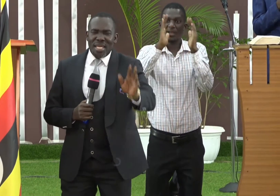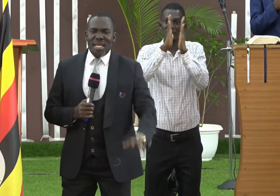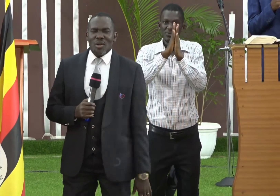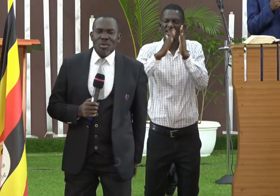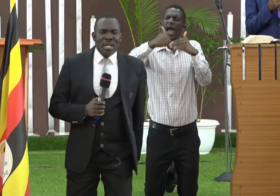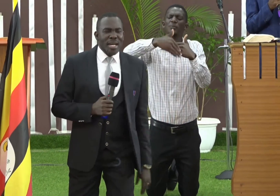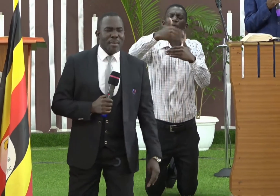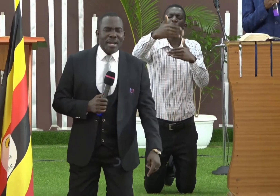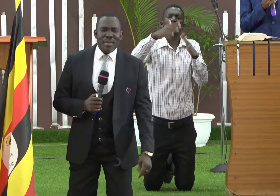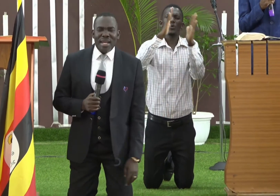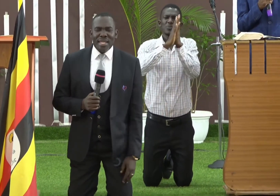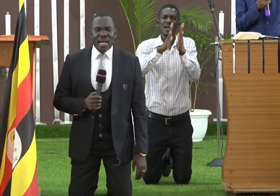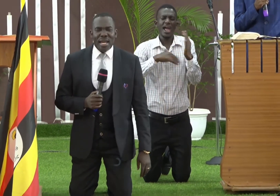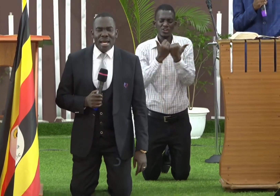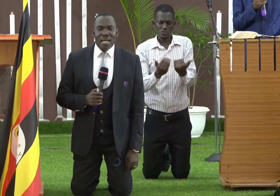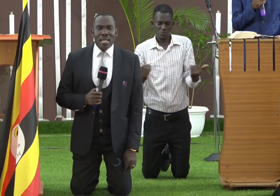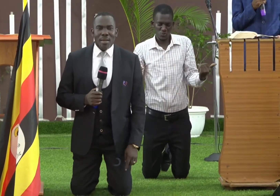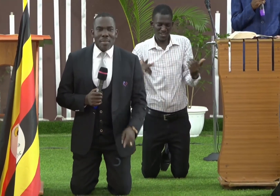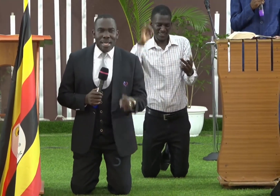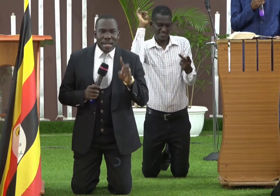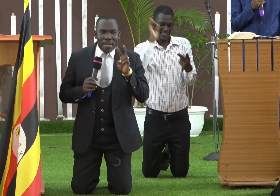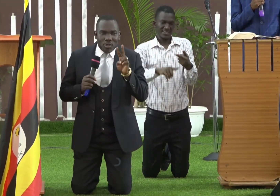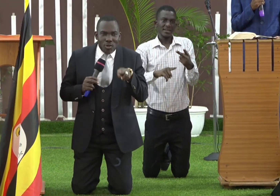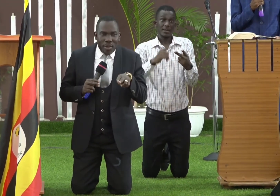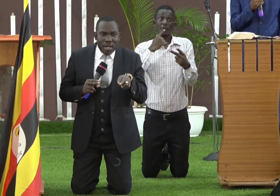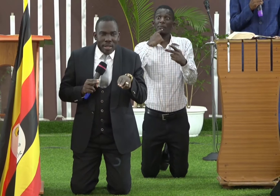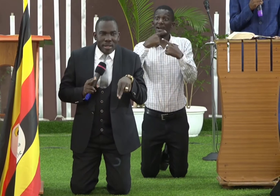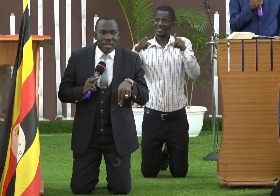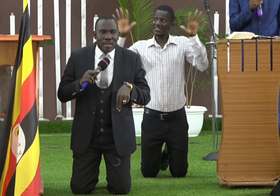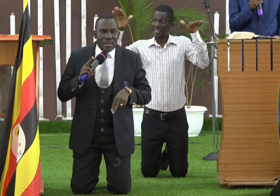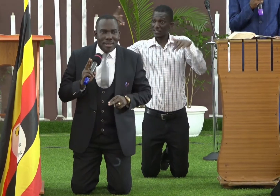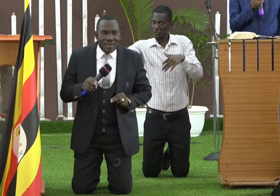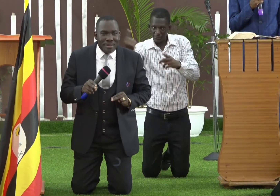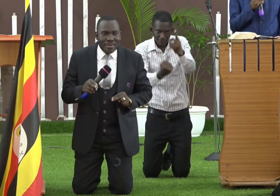najiri ya jidako, nabana be nazara, nenga ba malaika basoba.